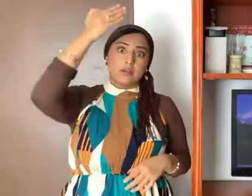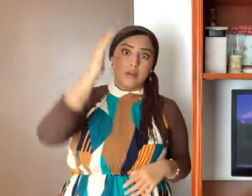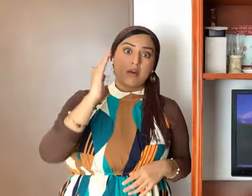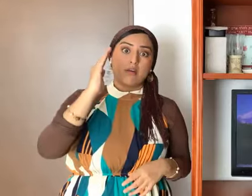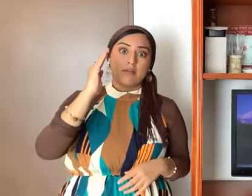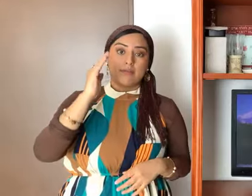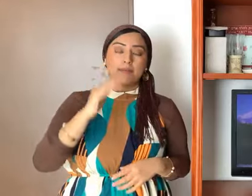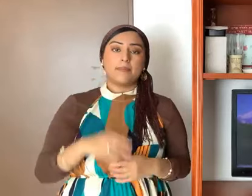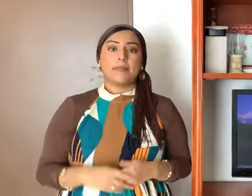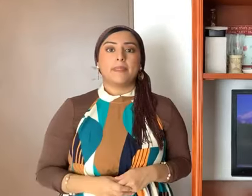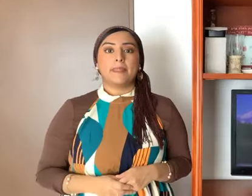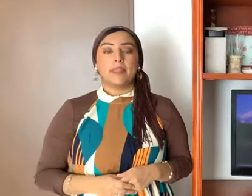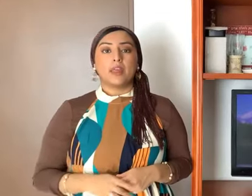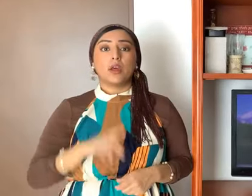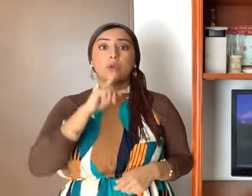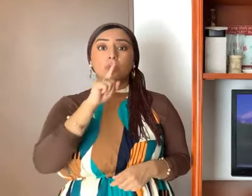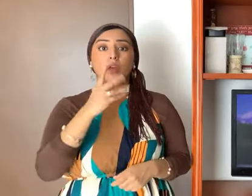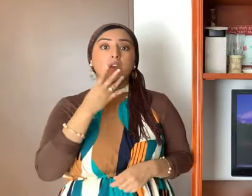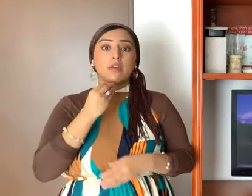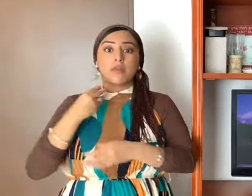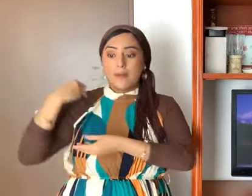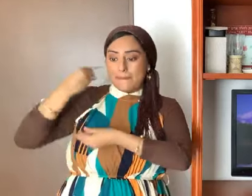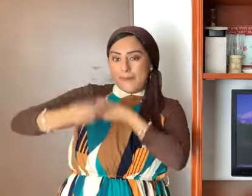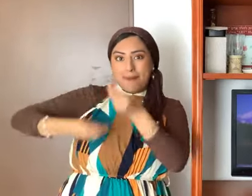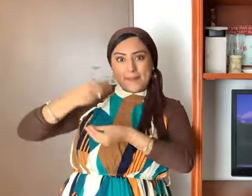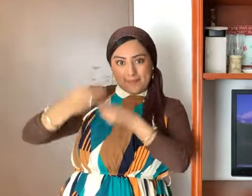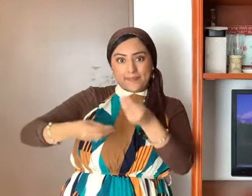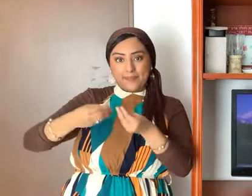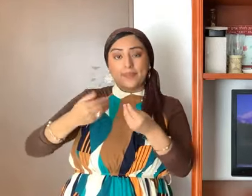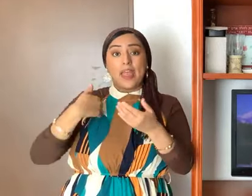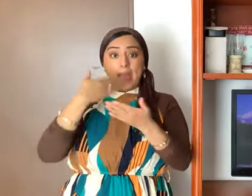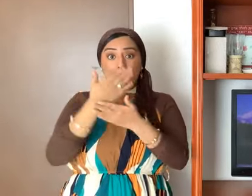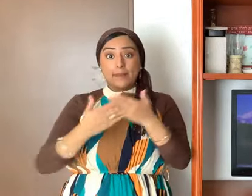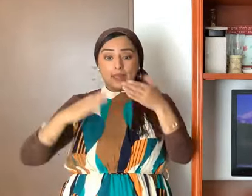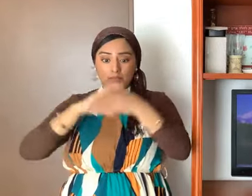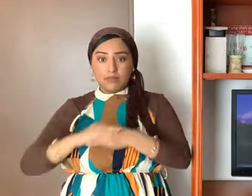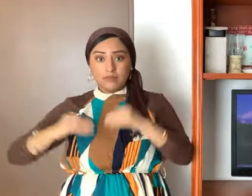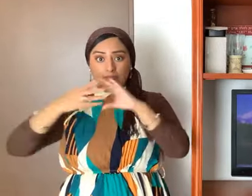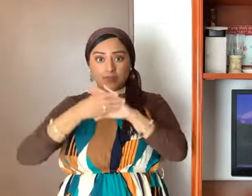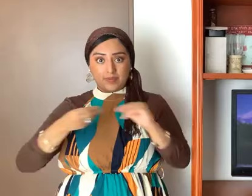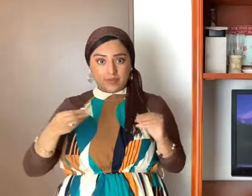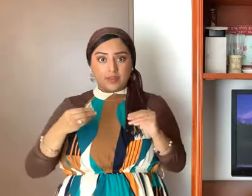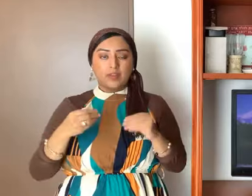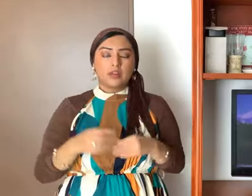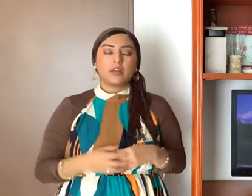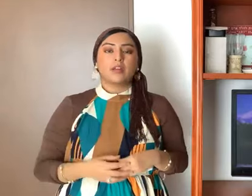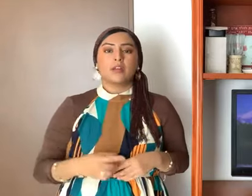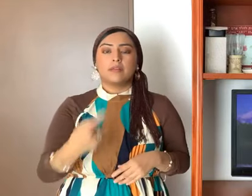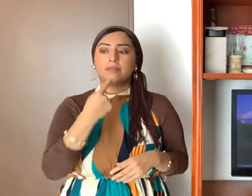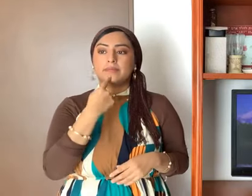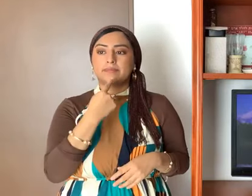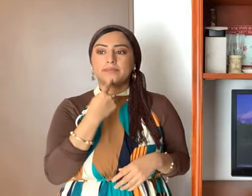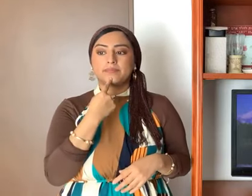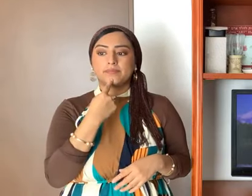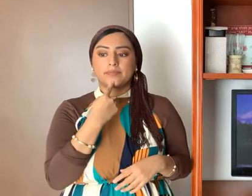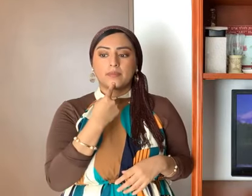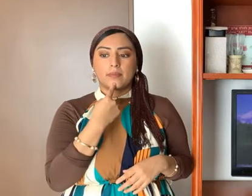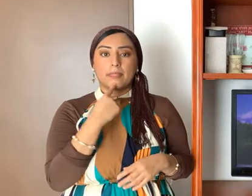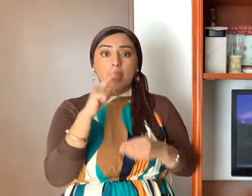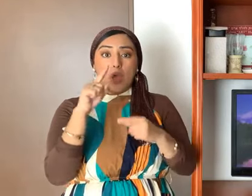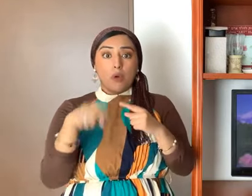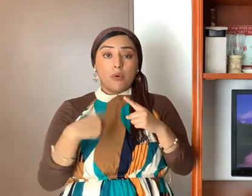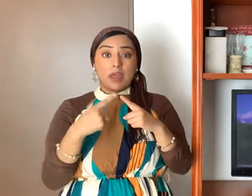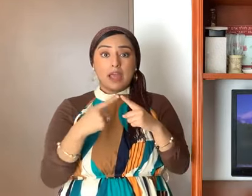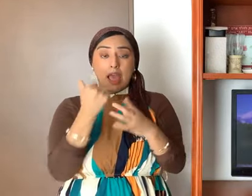En la tradición oral verdadera, algunos historiadores, por ejemplo, como Flavio Josefo, mencionan que